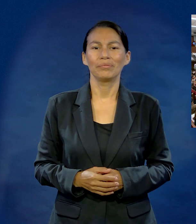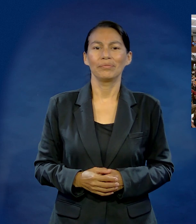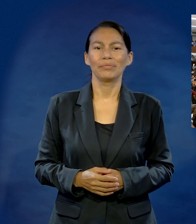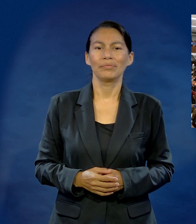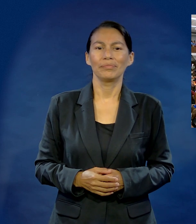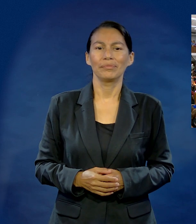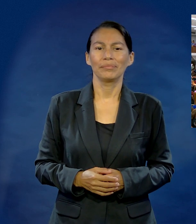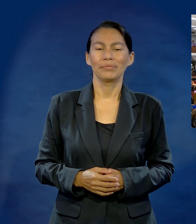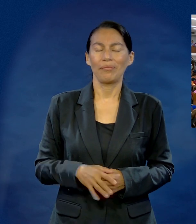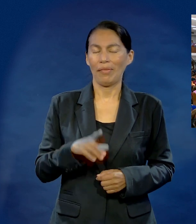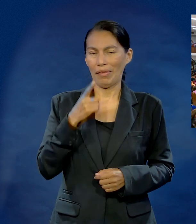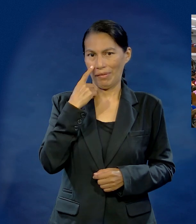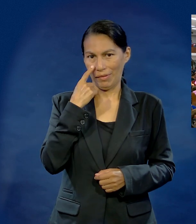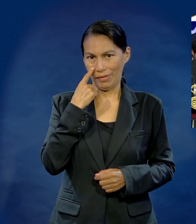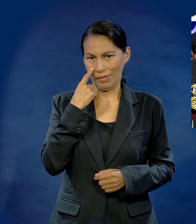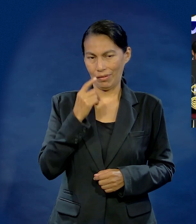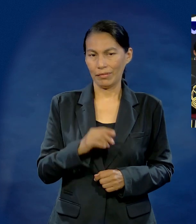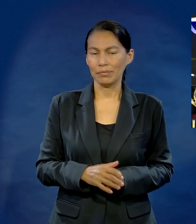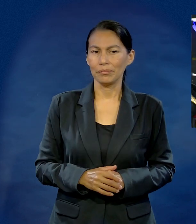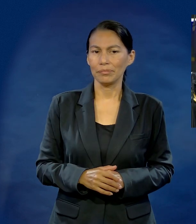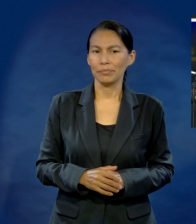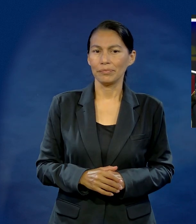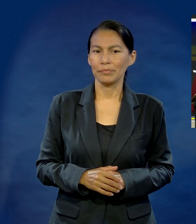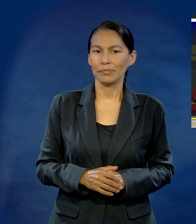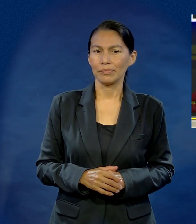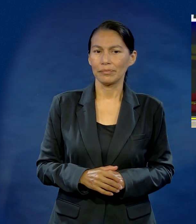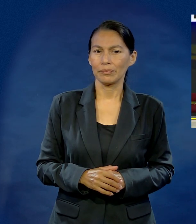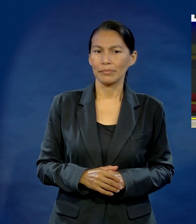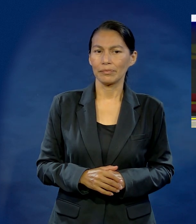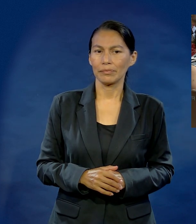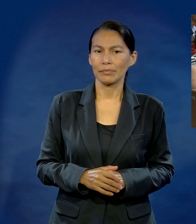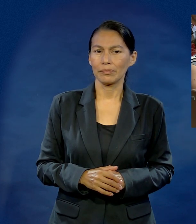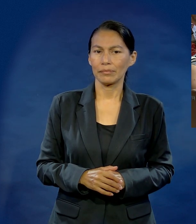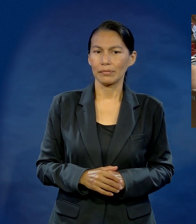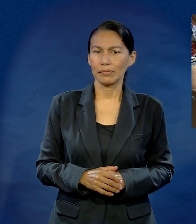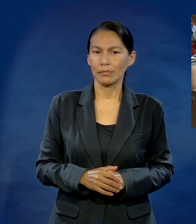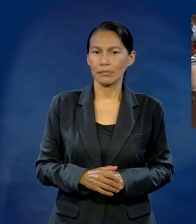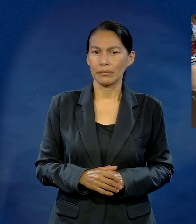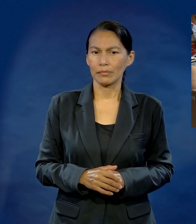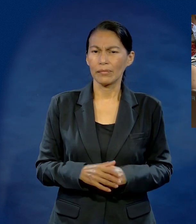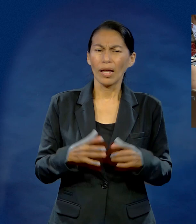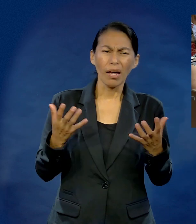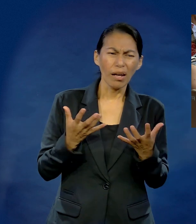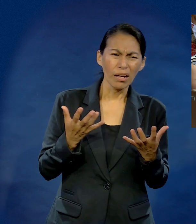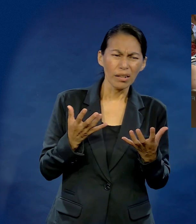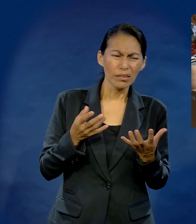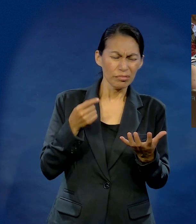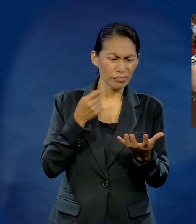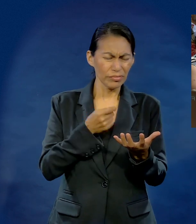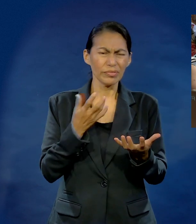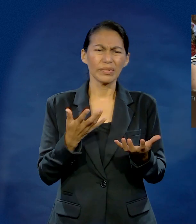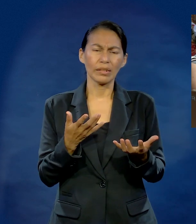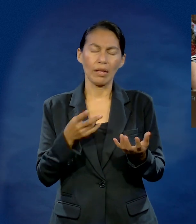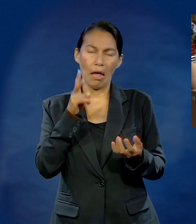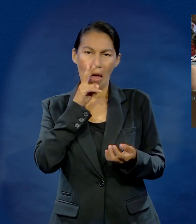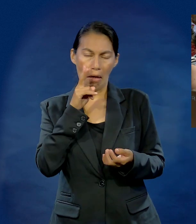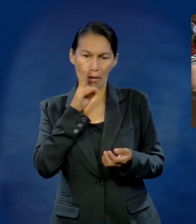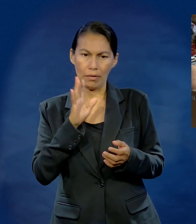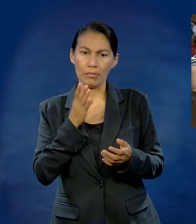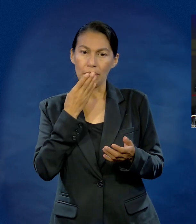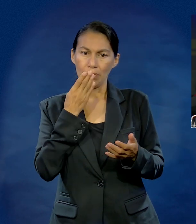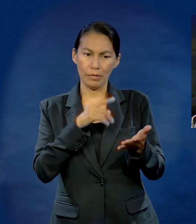Ya se acuerdan cómo responder, ¿verdad? Respóndale, desquítese el otro. Eso no es cosa tuya. Preocúpate por tu actitud, dígale